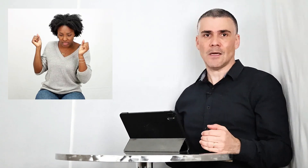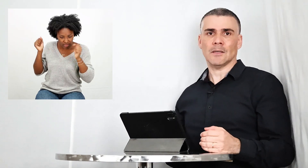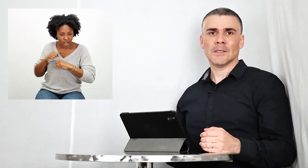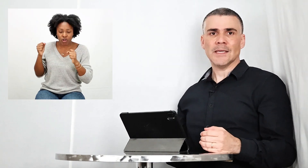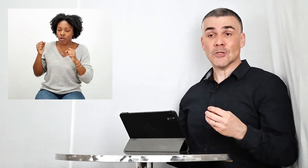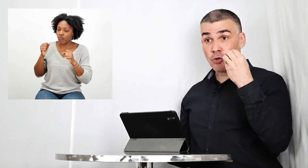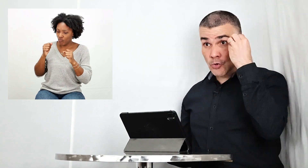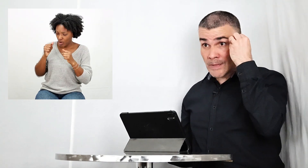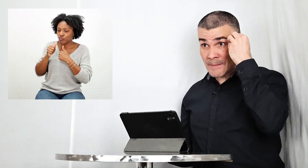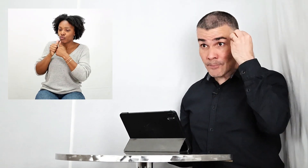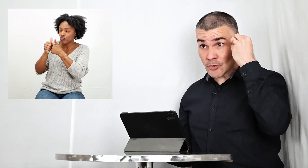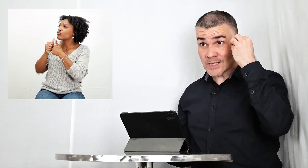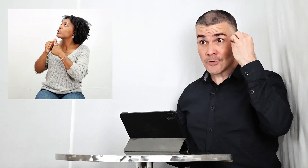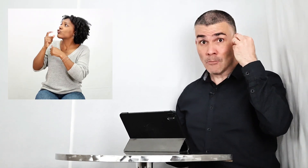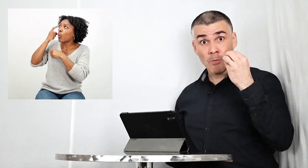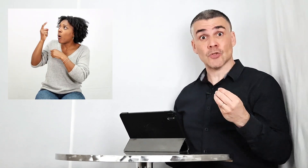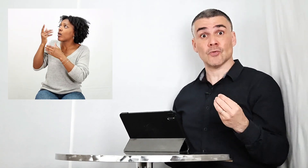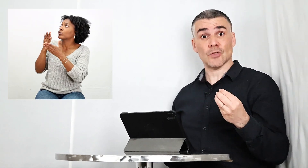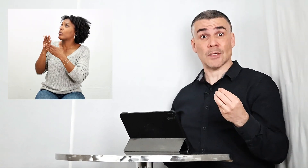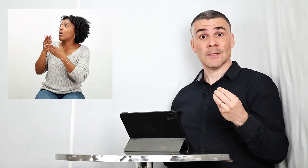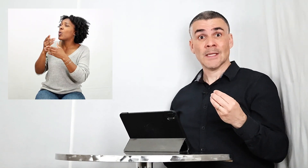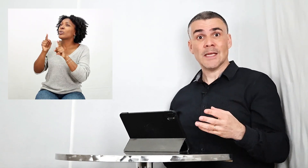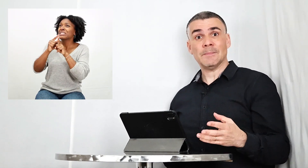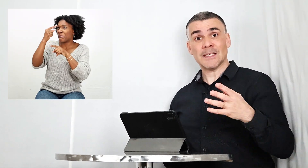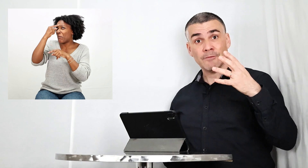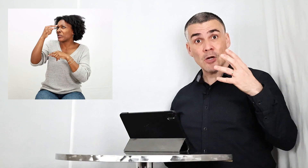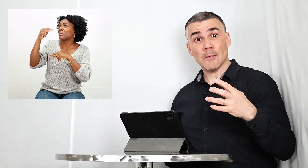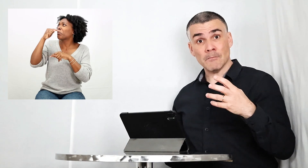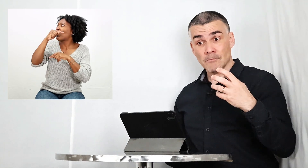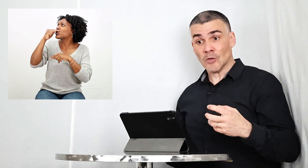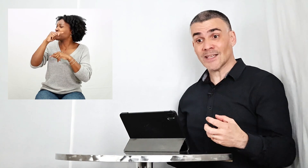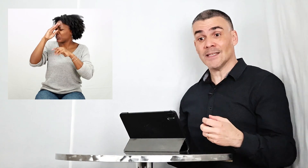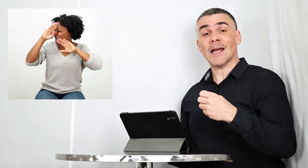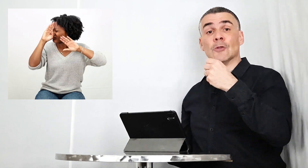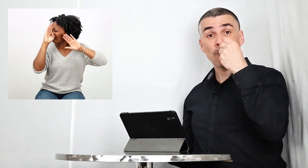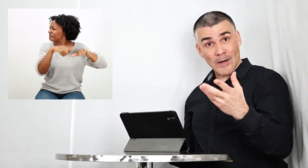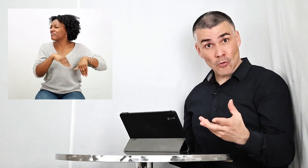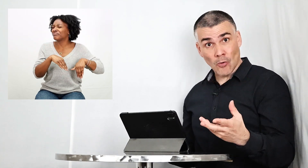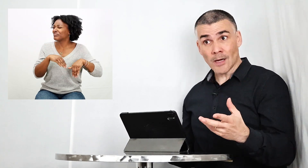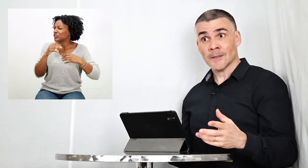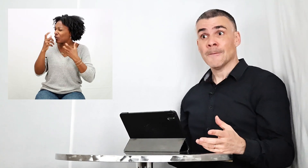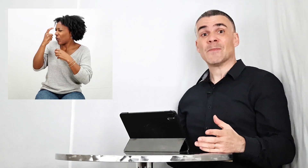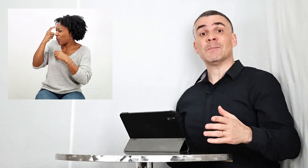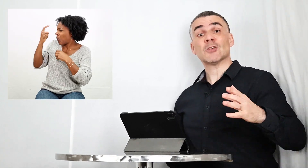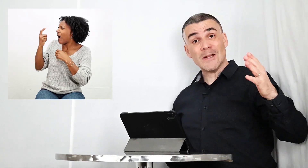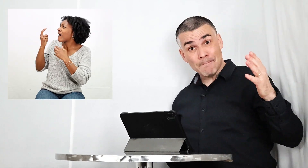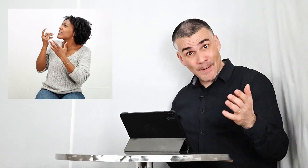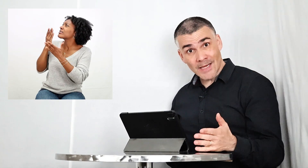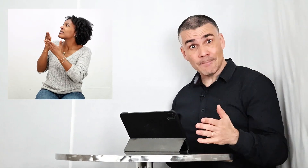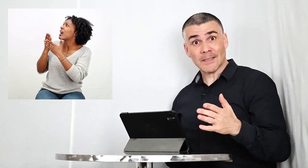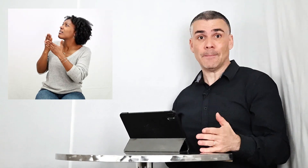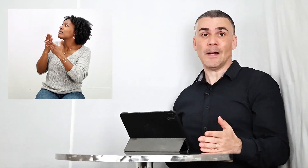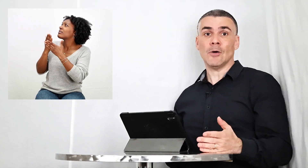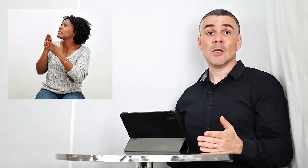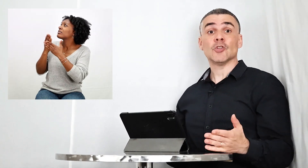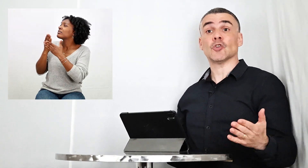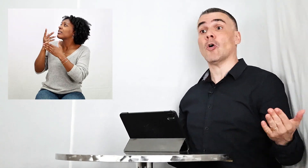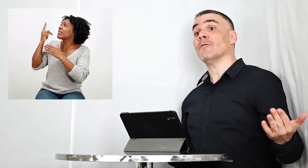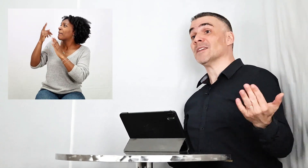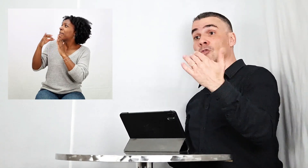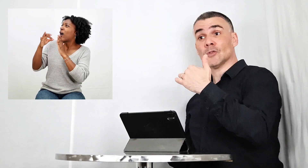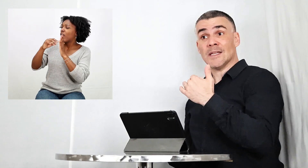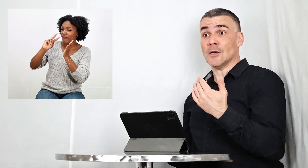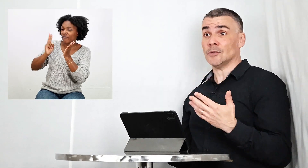soumets à cela. Et je soumets mes pensées de mensonges qui veulent m'entraîner à ne pas le croire. Je les balaye par ta parole.